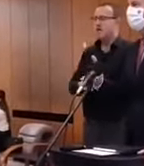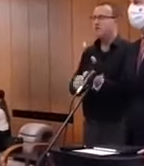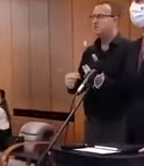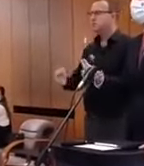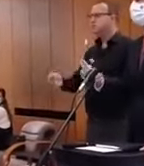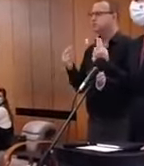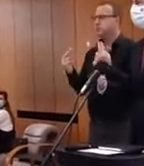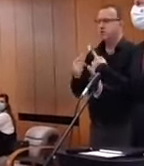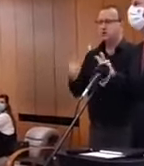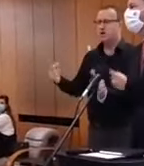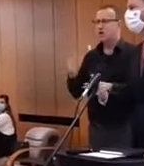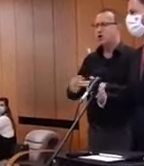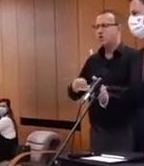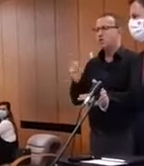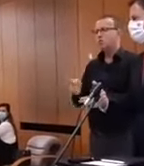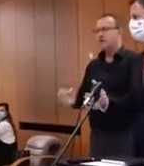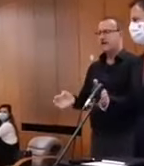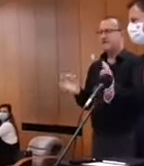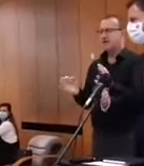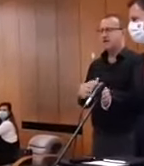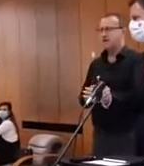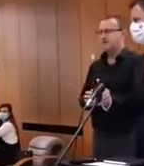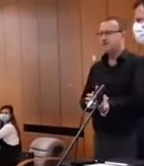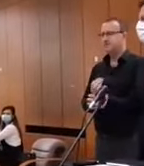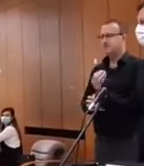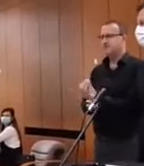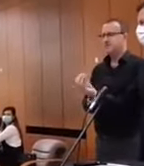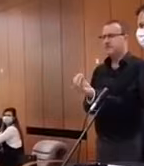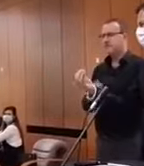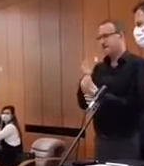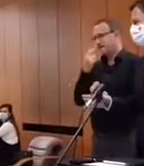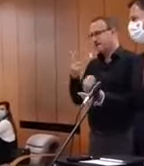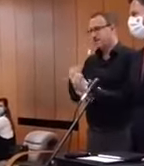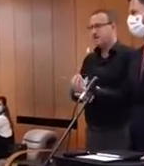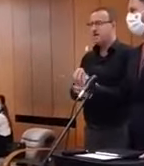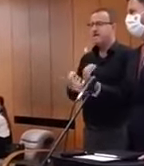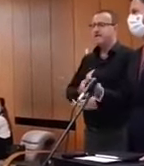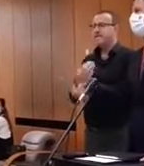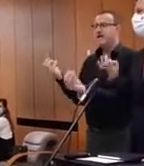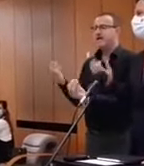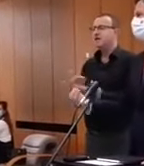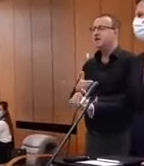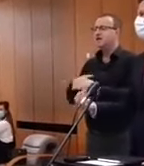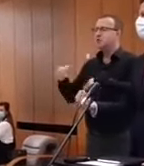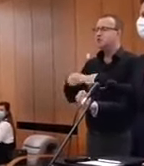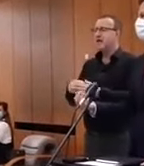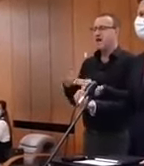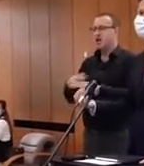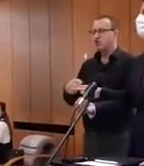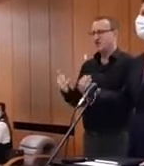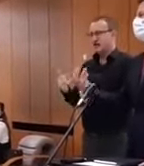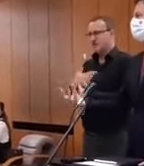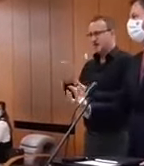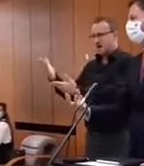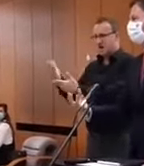alfa omega, akéhokoľvek riešenia musí byť kvalita. Kvalita. A vidíte v verejnej diskusie, že to riešenie, ktoré máme